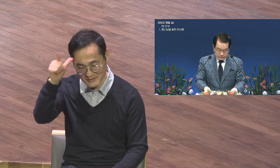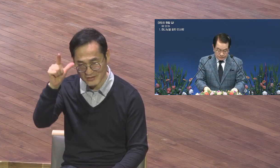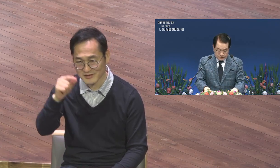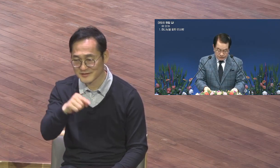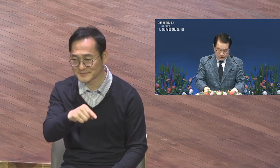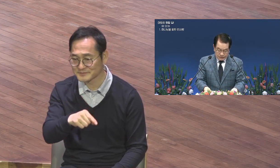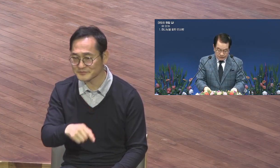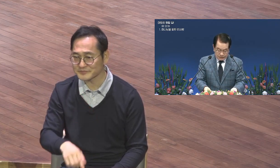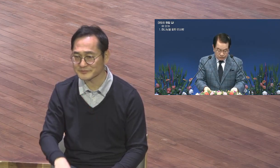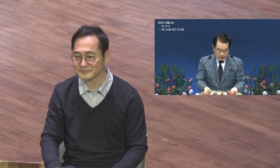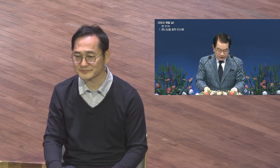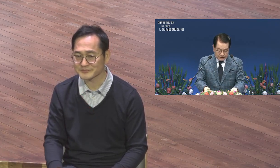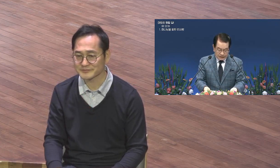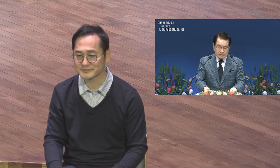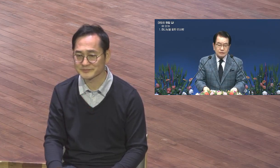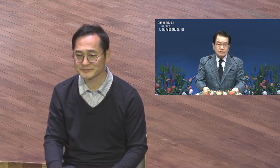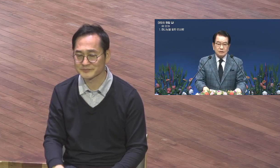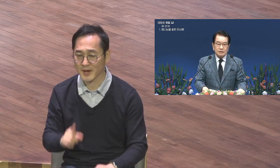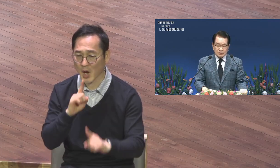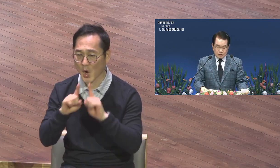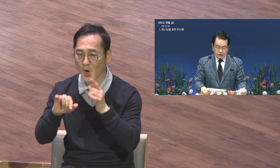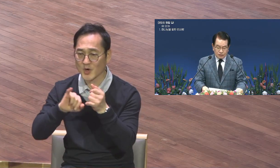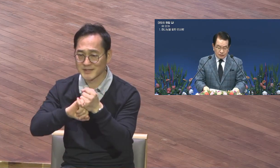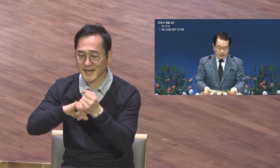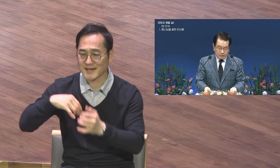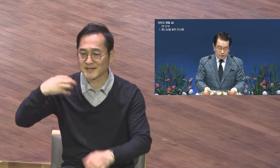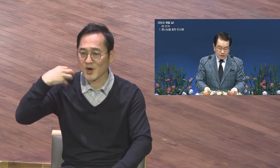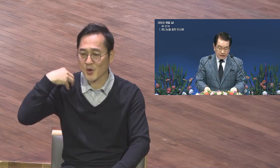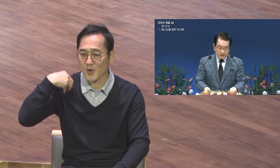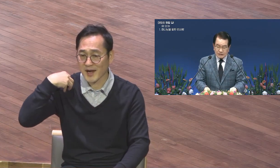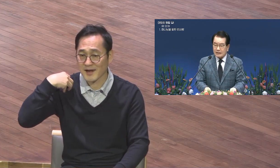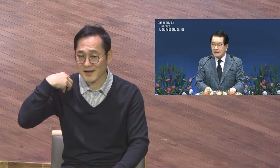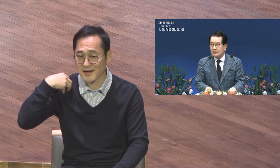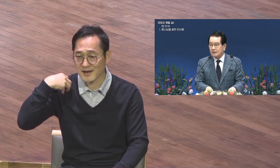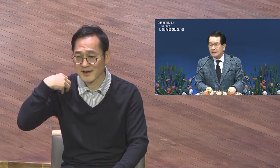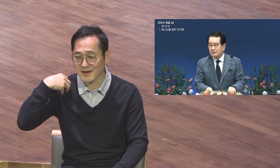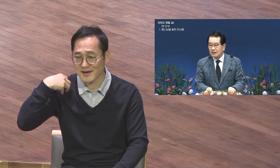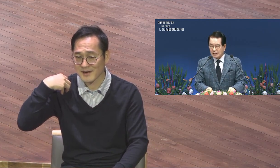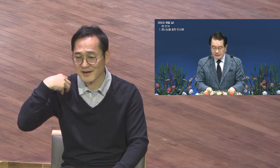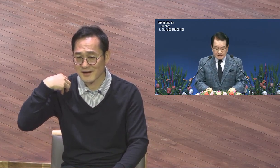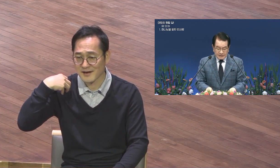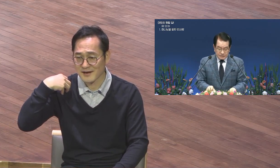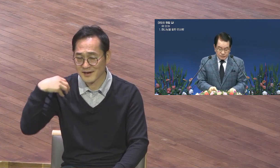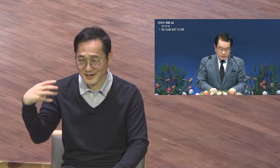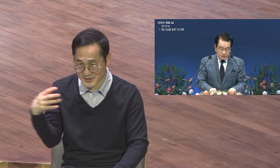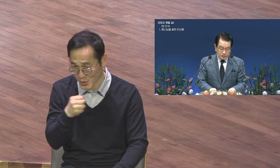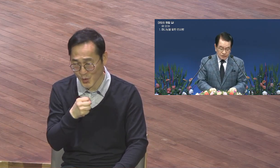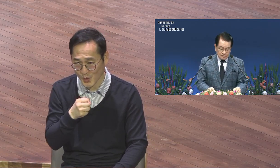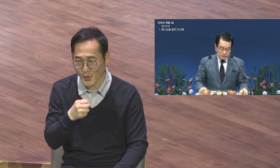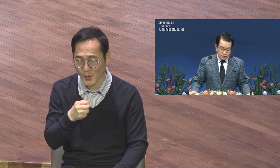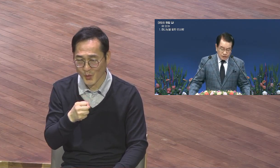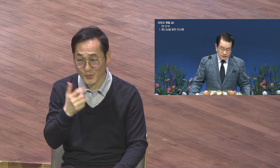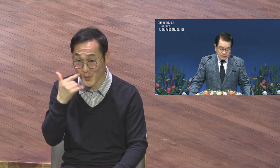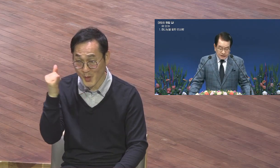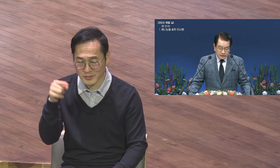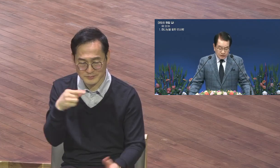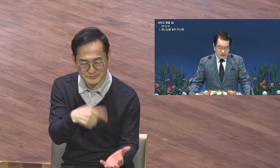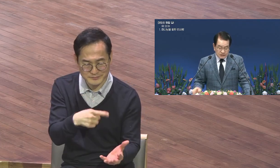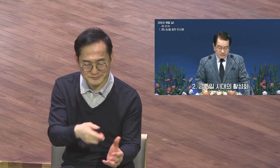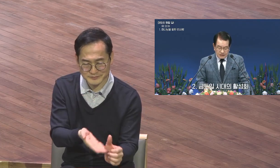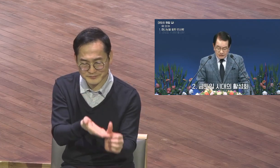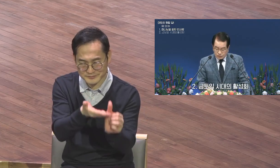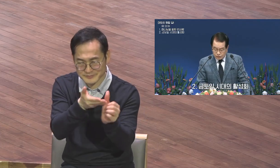언약적 이 역할을 하는 영혼계 모든 가정들 다 되길 바랍니다. 두 번째로 금토일